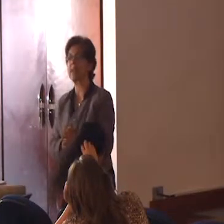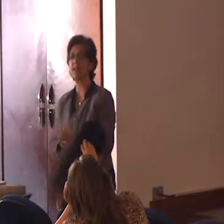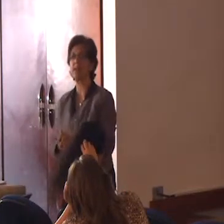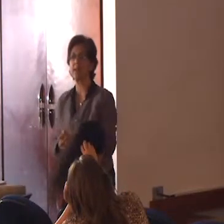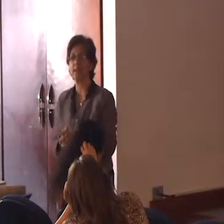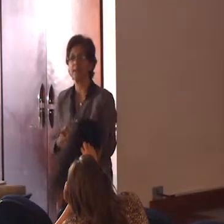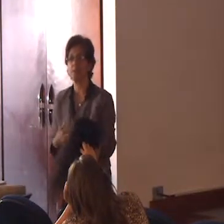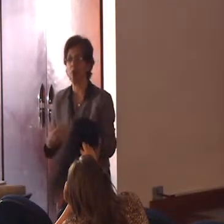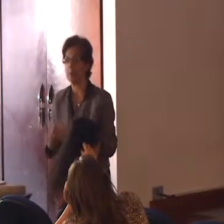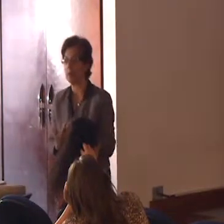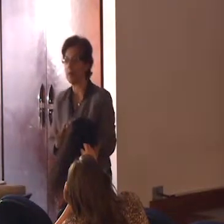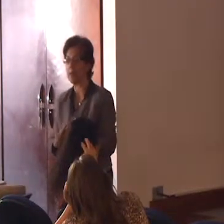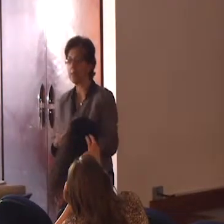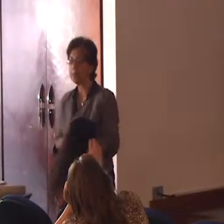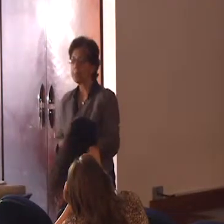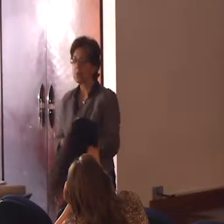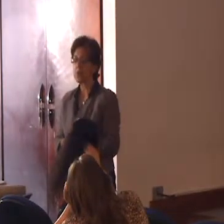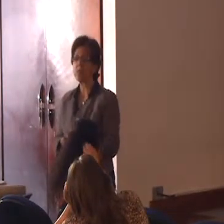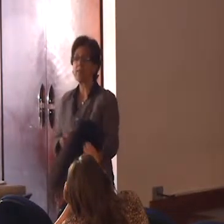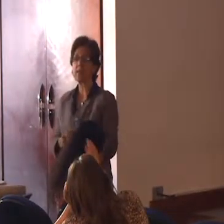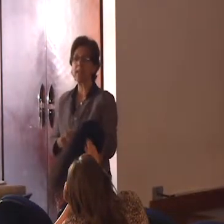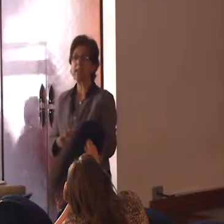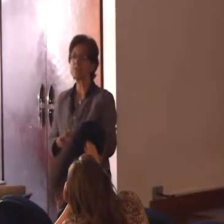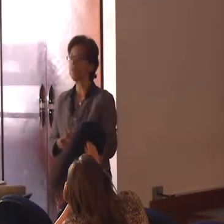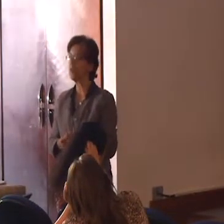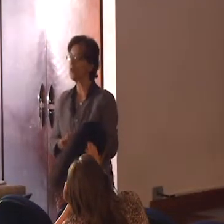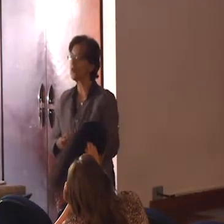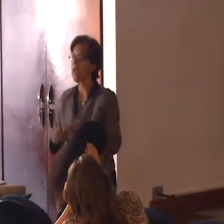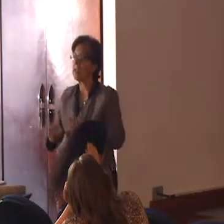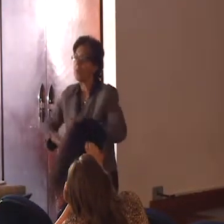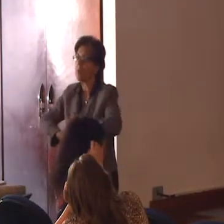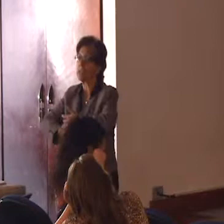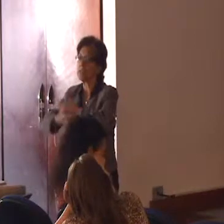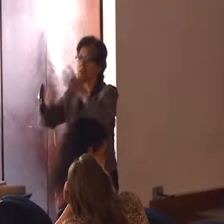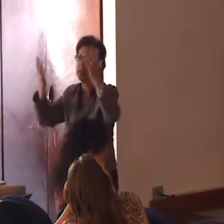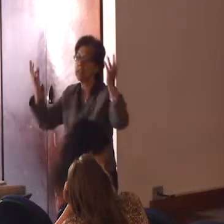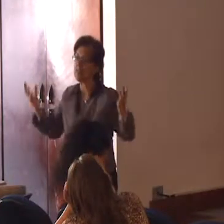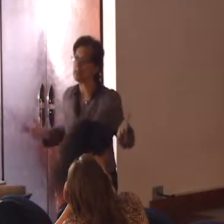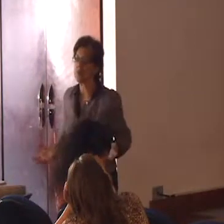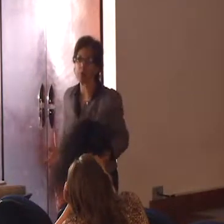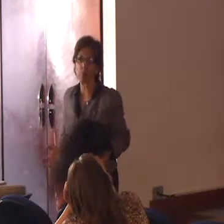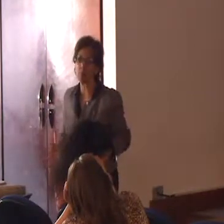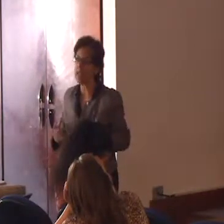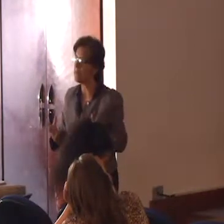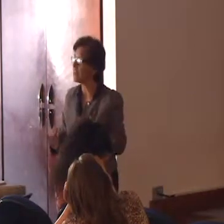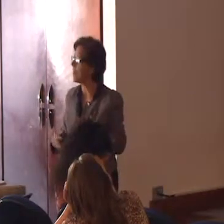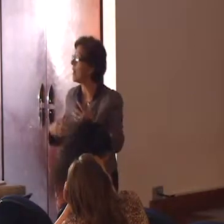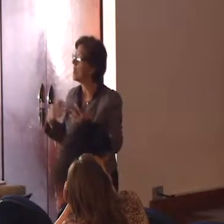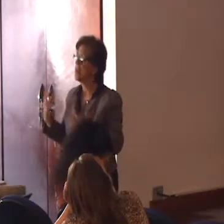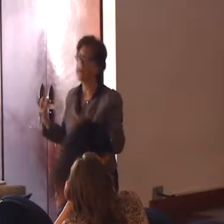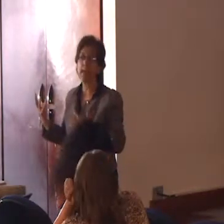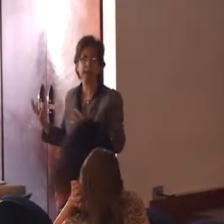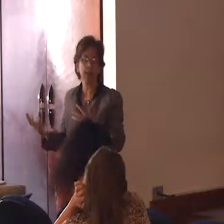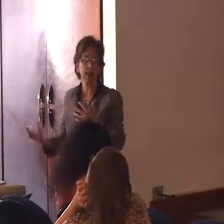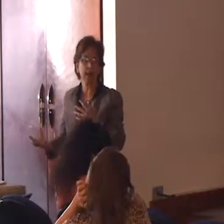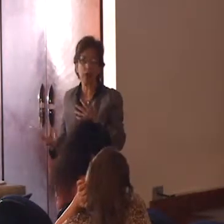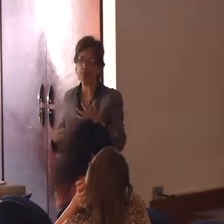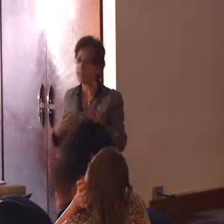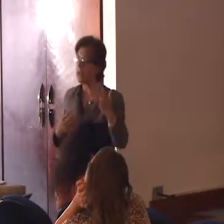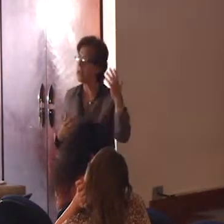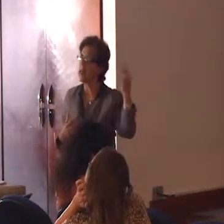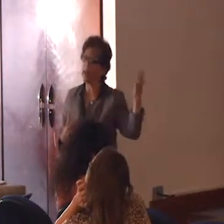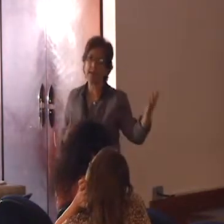en un congreso supremamente grande en Lisboa, Portugal, donde verán a discutir lo que hay de comunicación aumentativa en todo el mundo, en